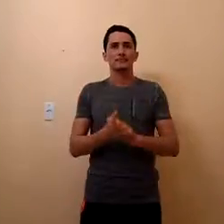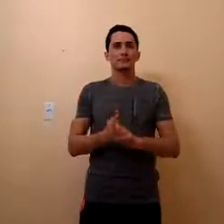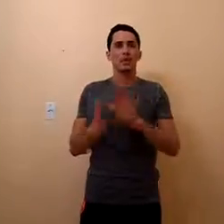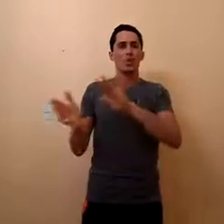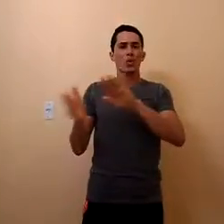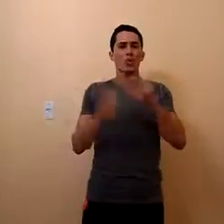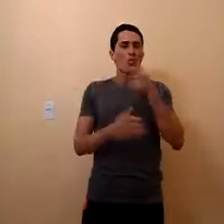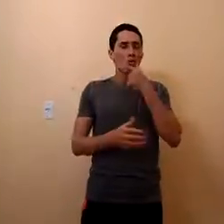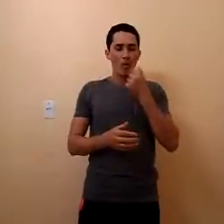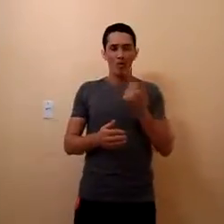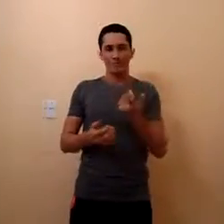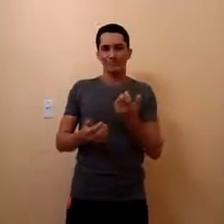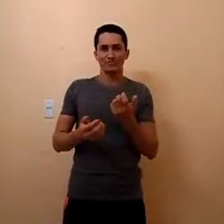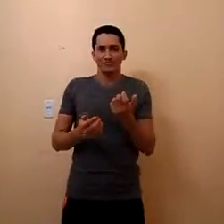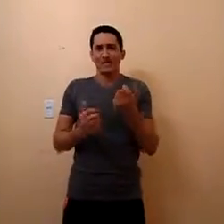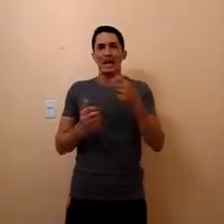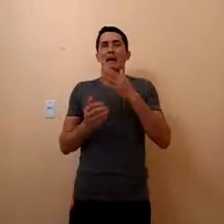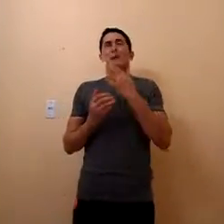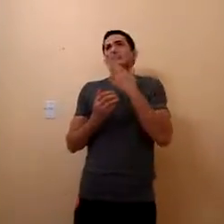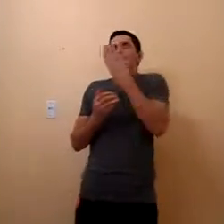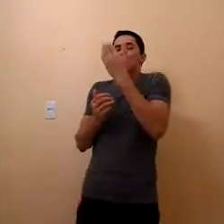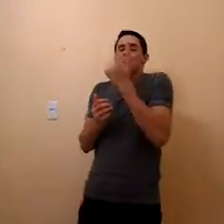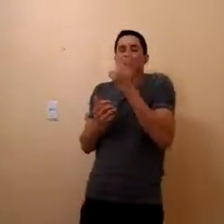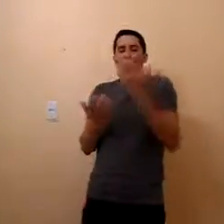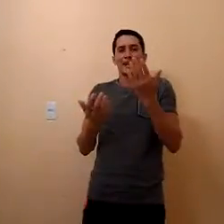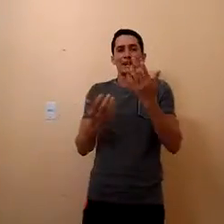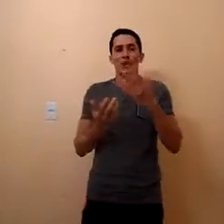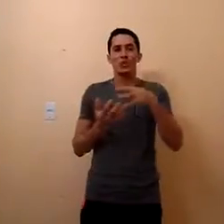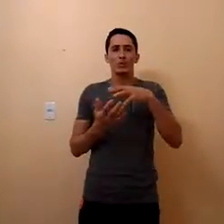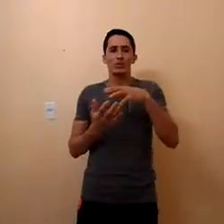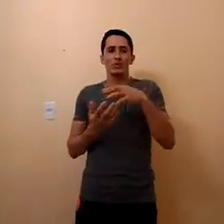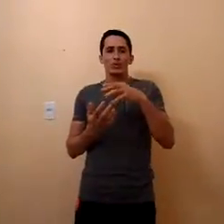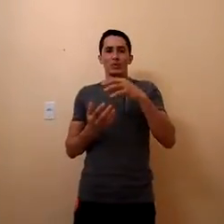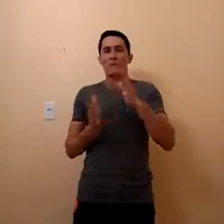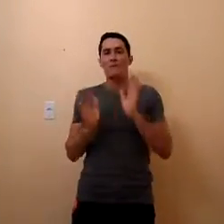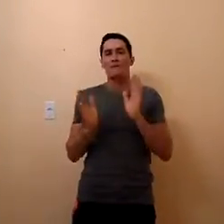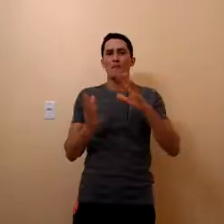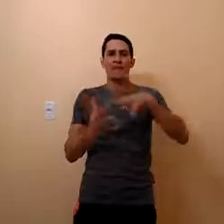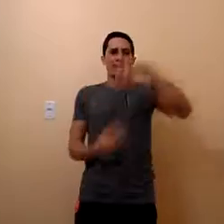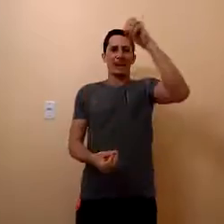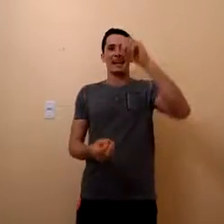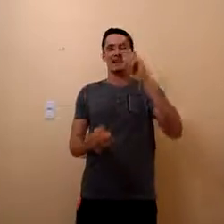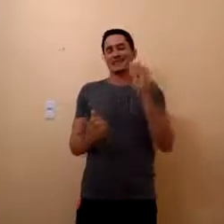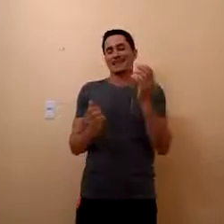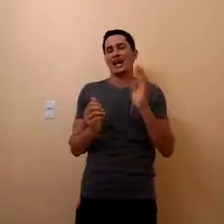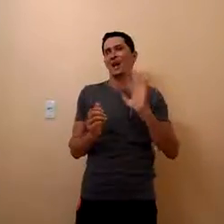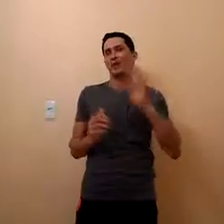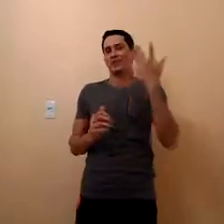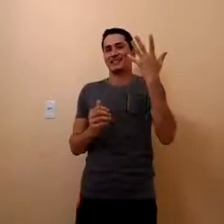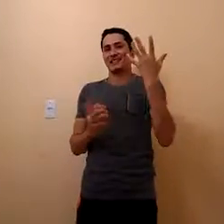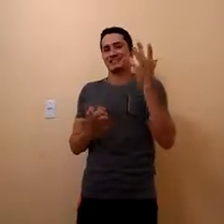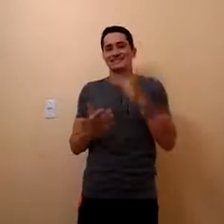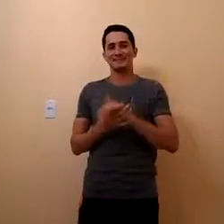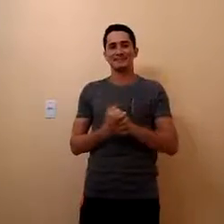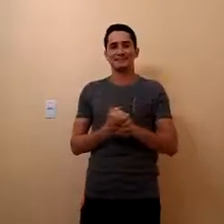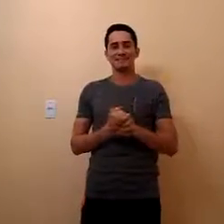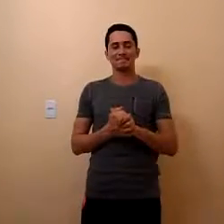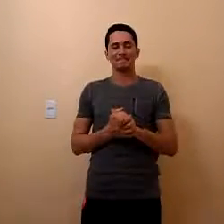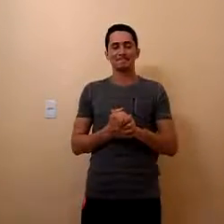para o santo das causas impossíveis. Nem ele está conseguindo. Não tem vela que dê jeito. E muita gente que está passando